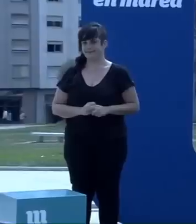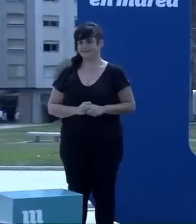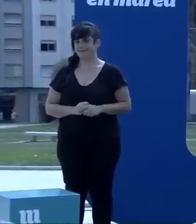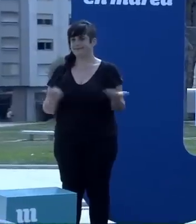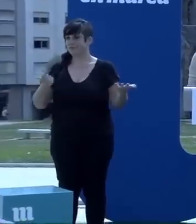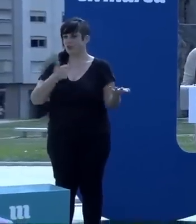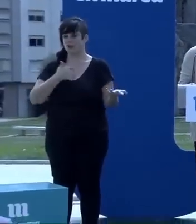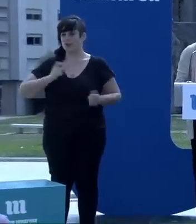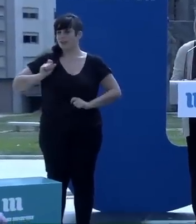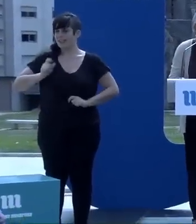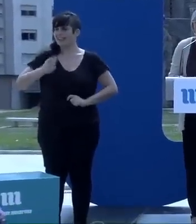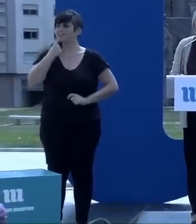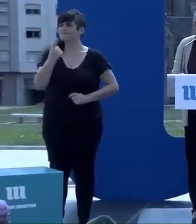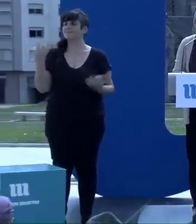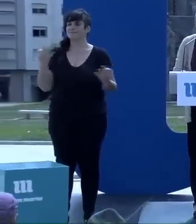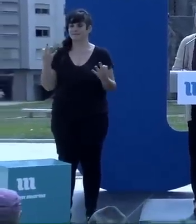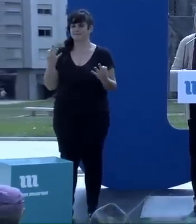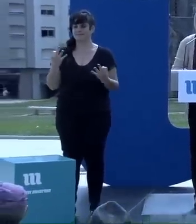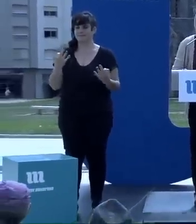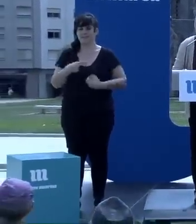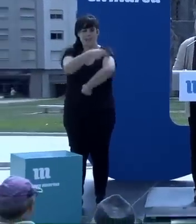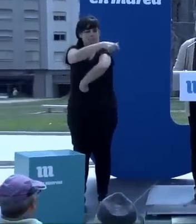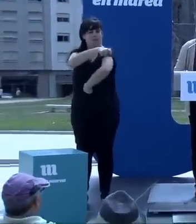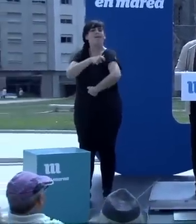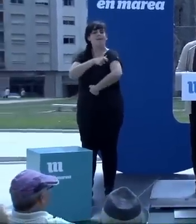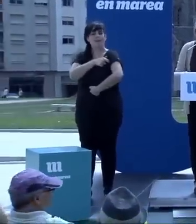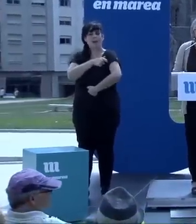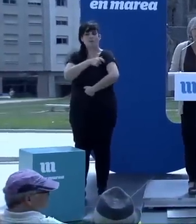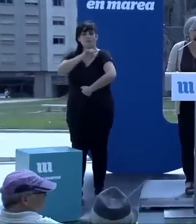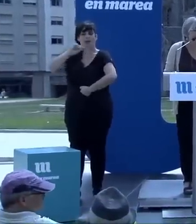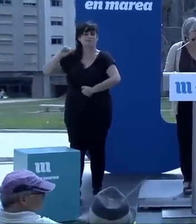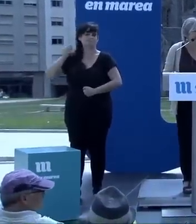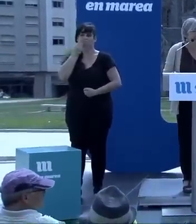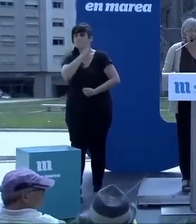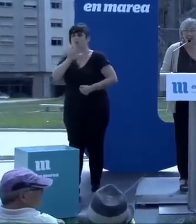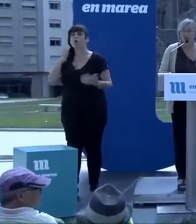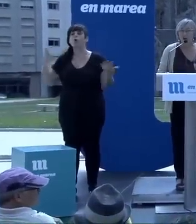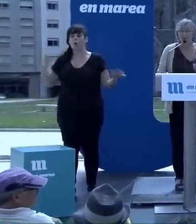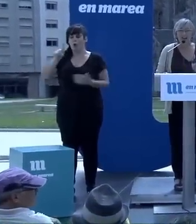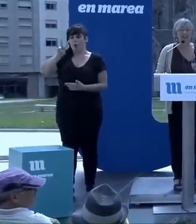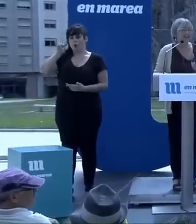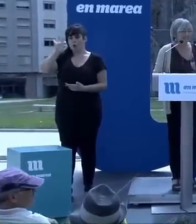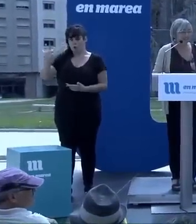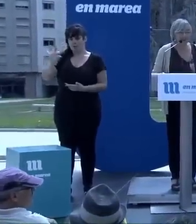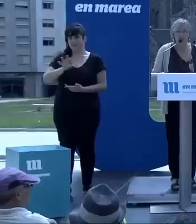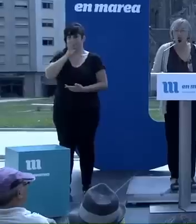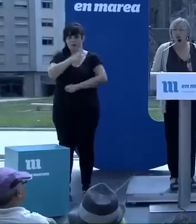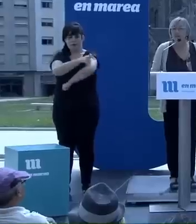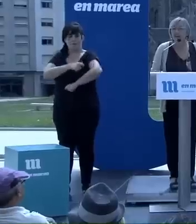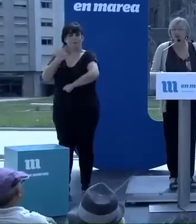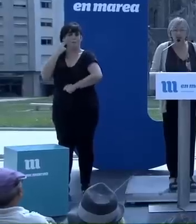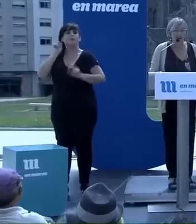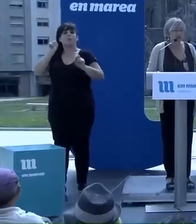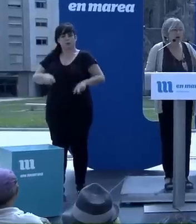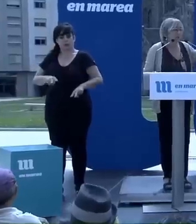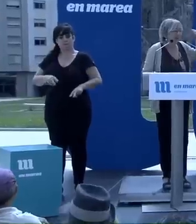Eu sempre digo que o mellor capitán desta nave é Luís Villares. É un capitán sen medo, é un